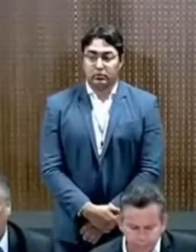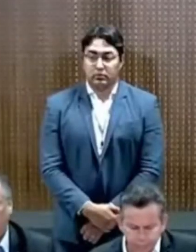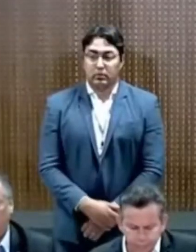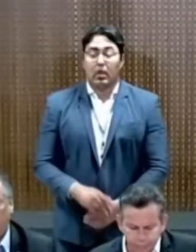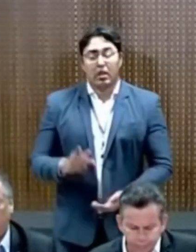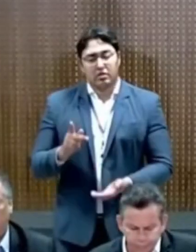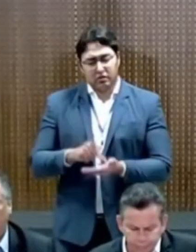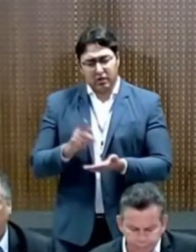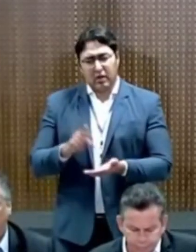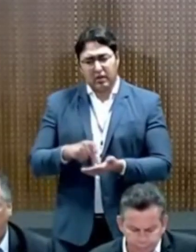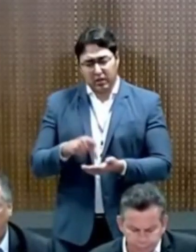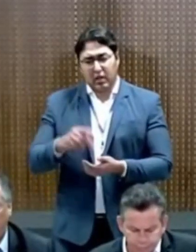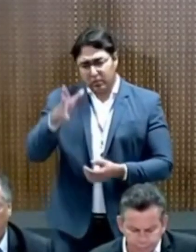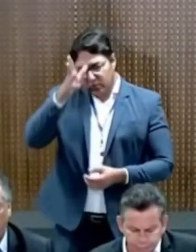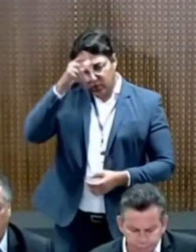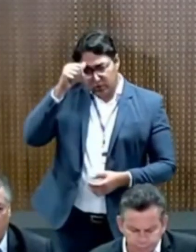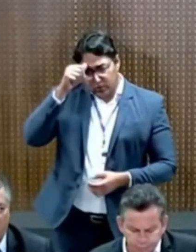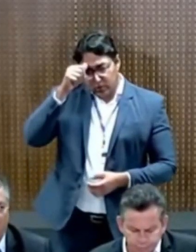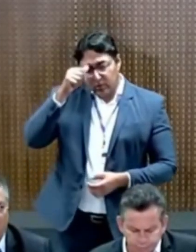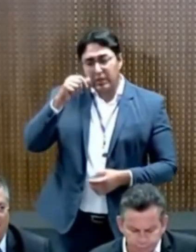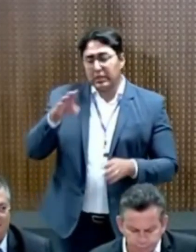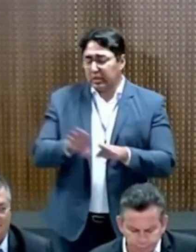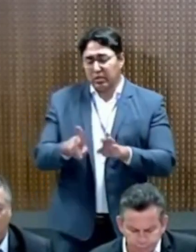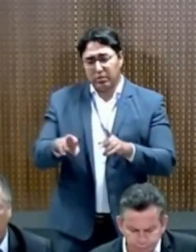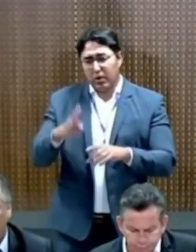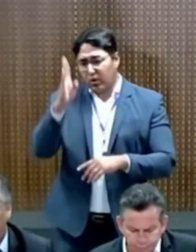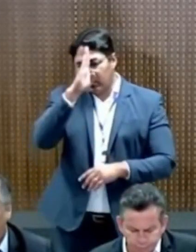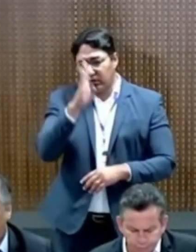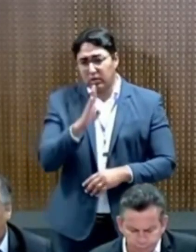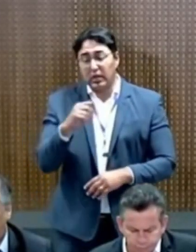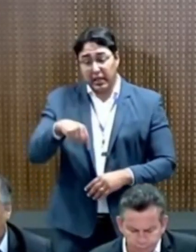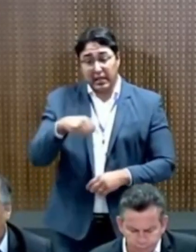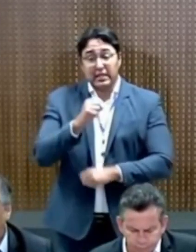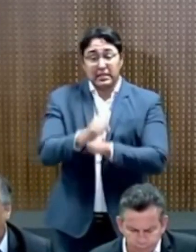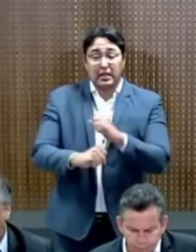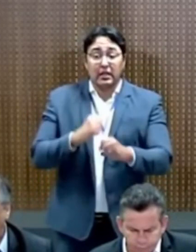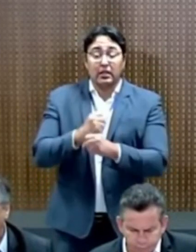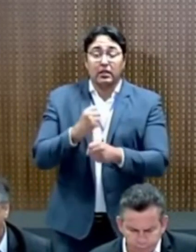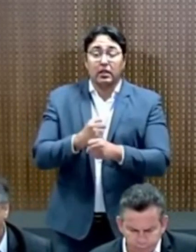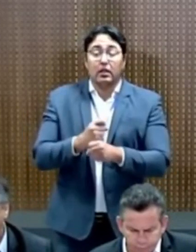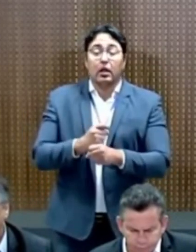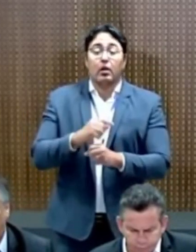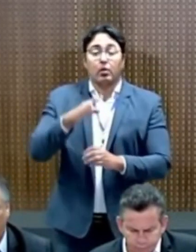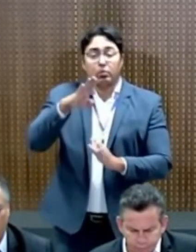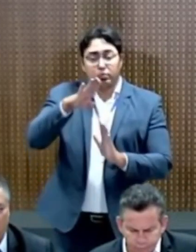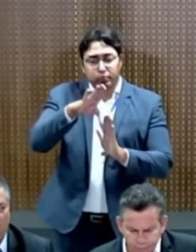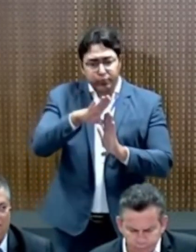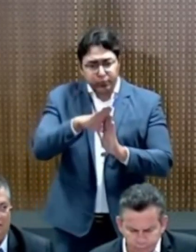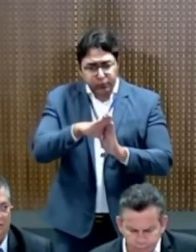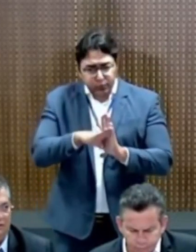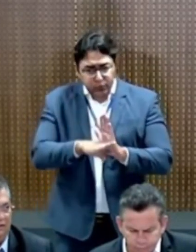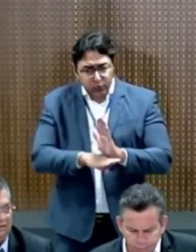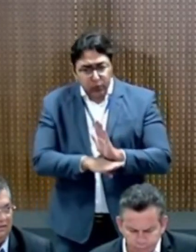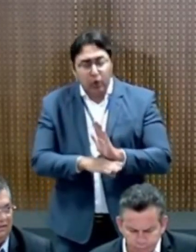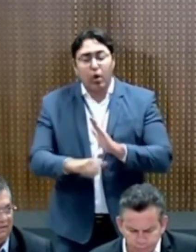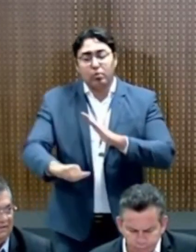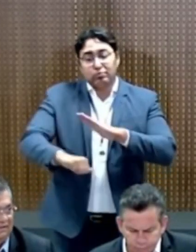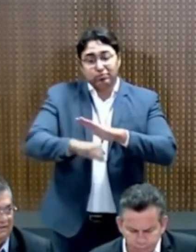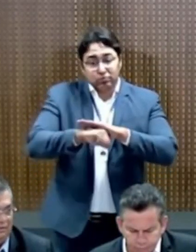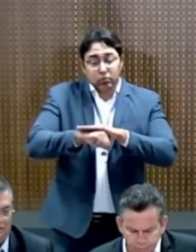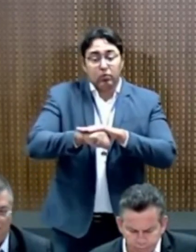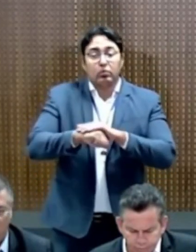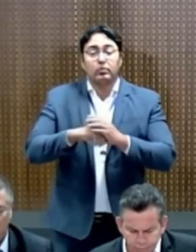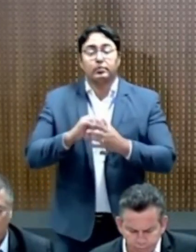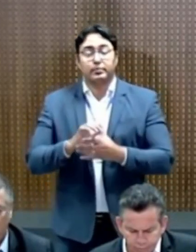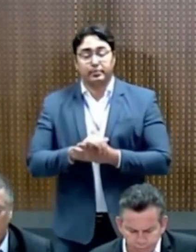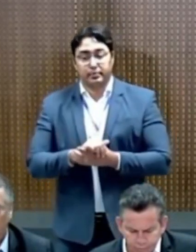na verdade tanto em Mato Grosso quanto no Brasil Nesse ano nós temos taxas declinantes de crimes violentos letais